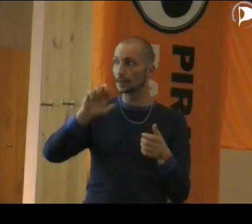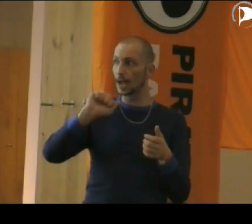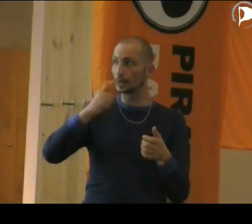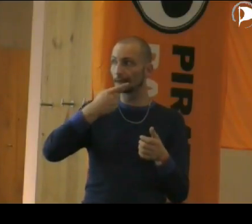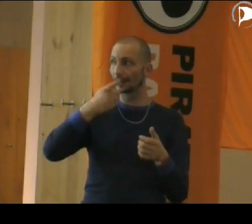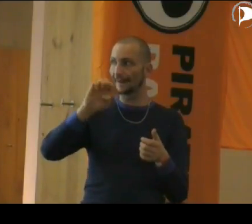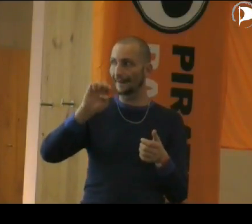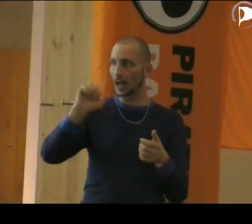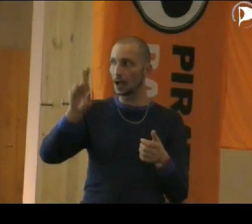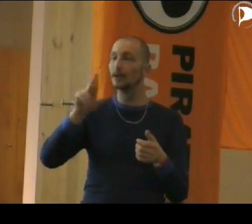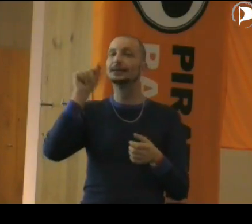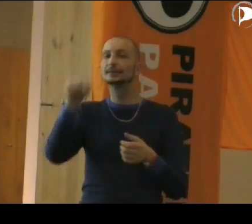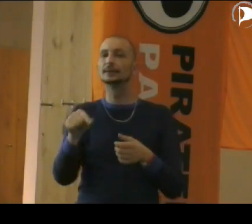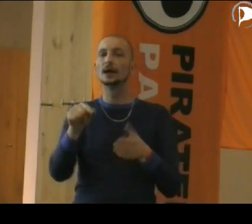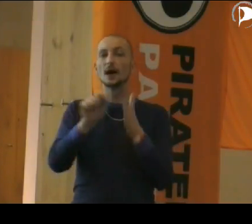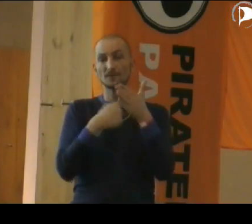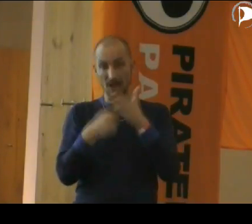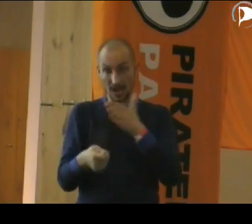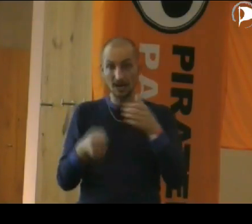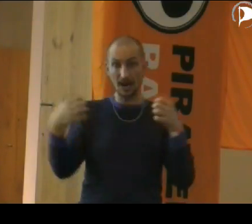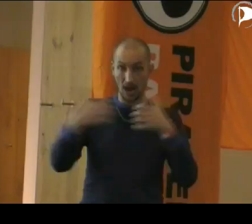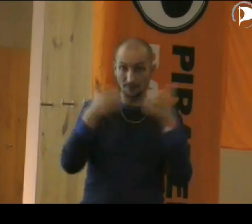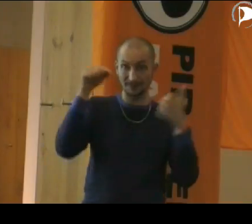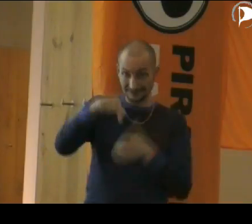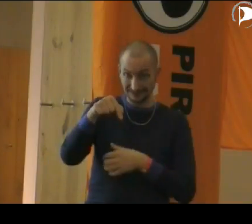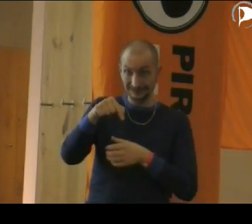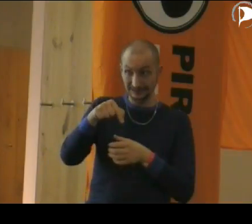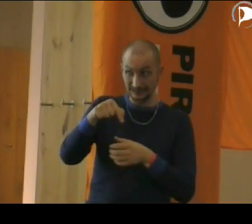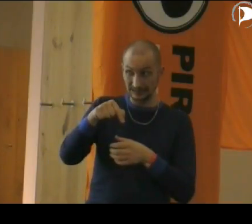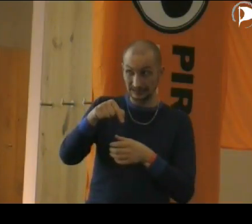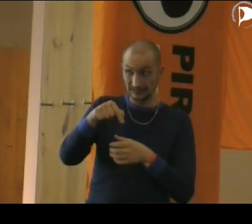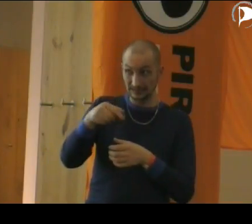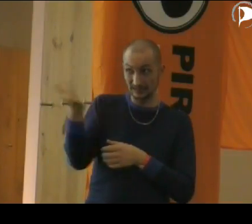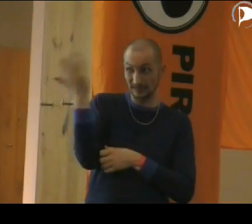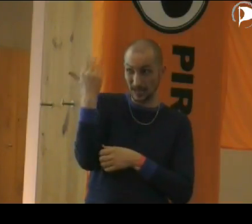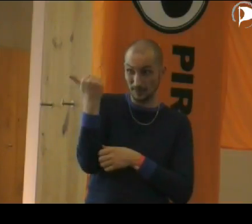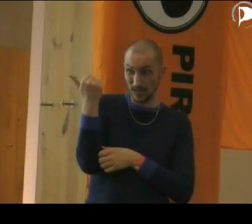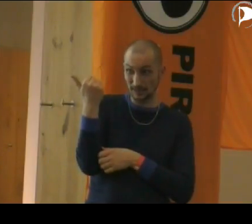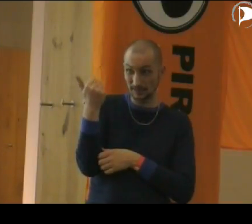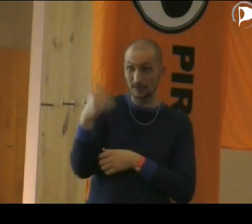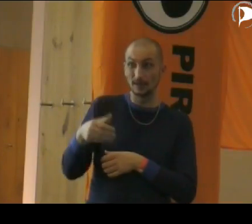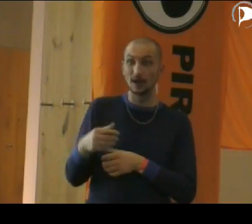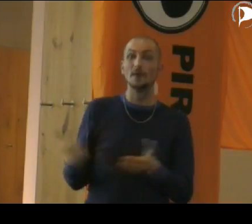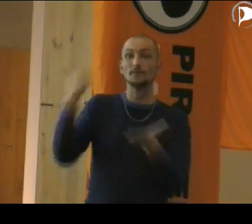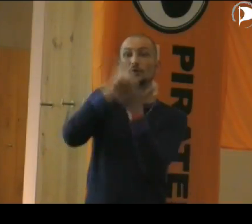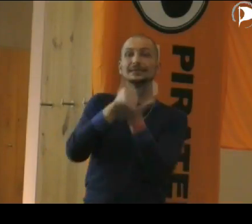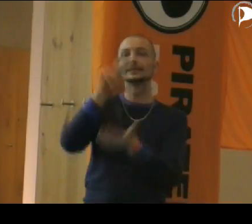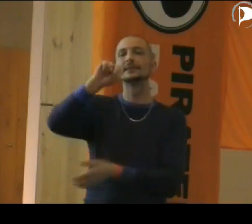kann er gerne gespielt das war damals noch unter dem vorsitzenden erz